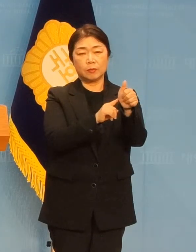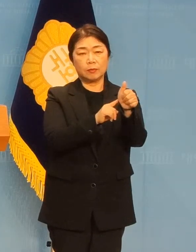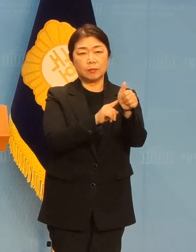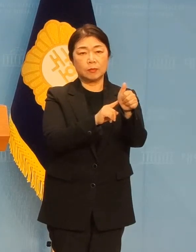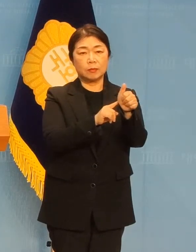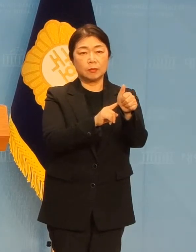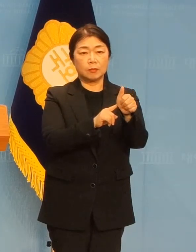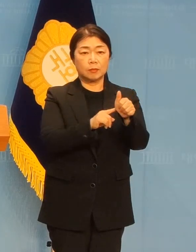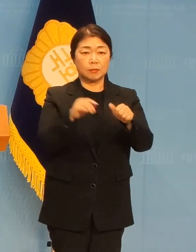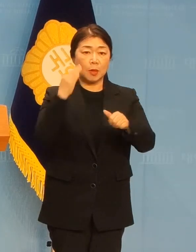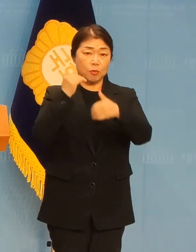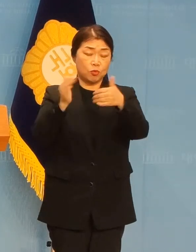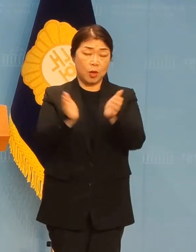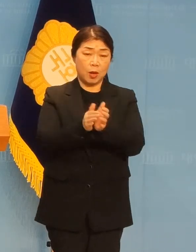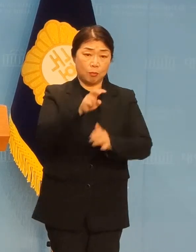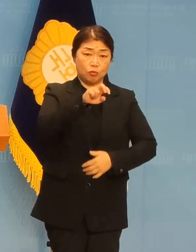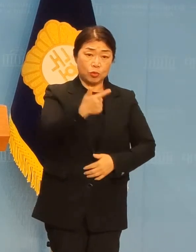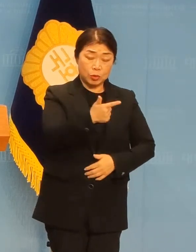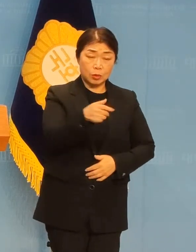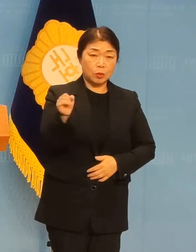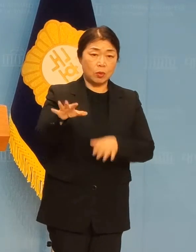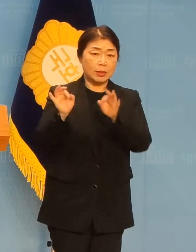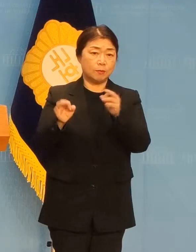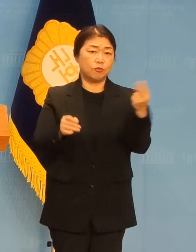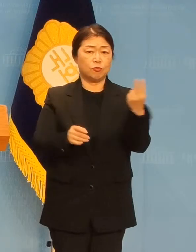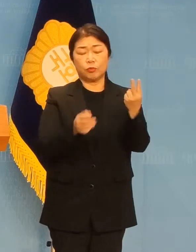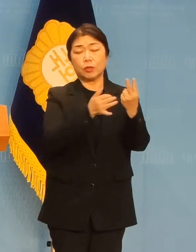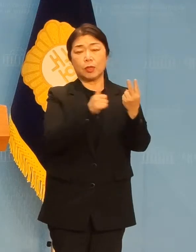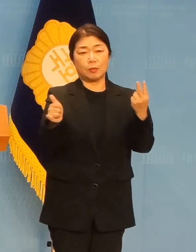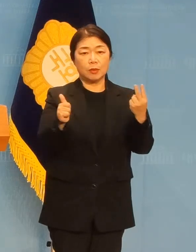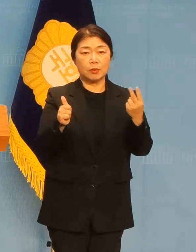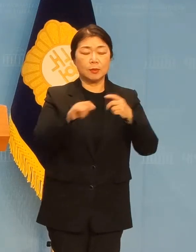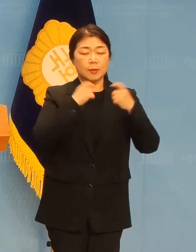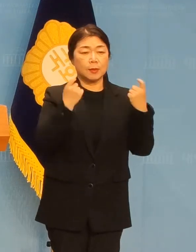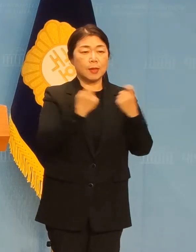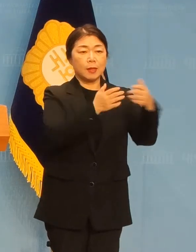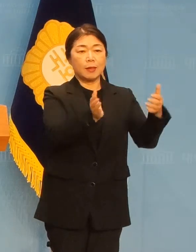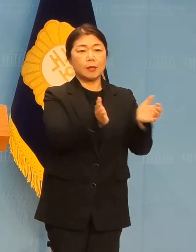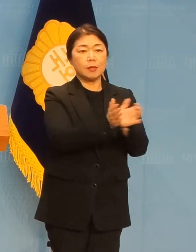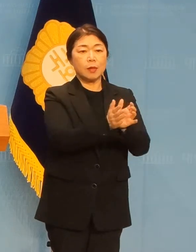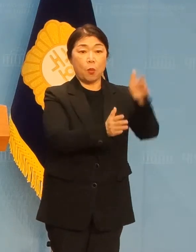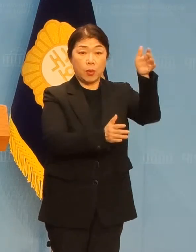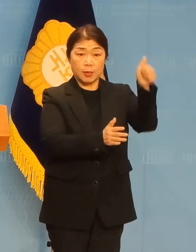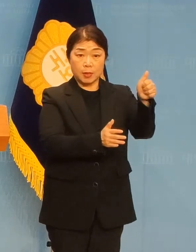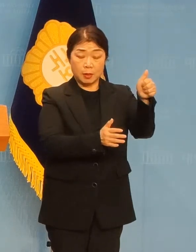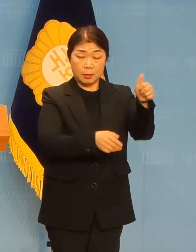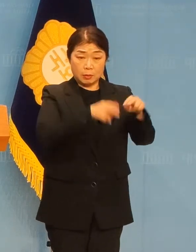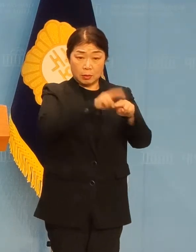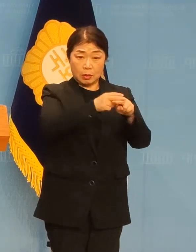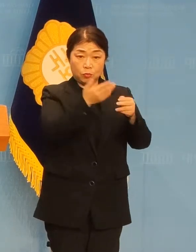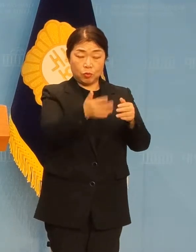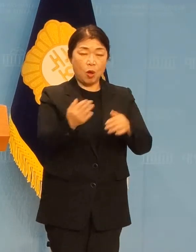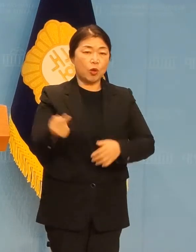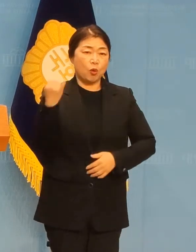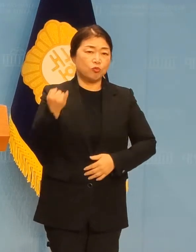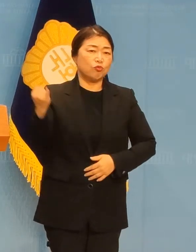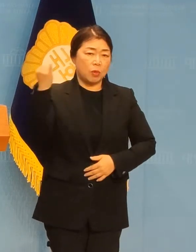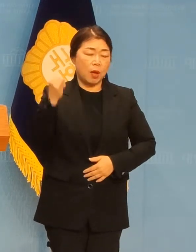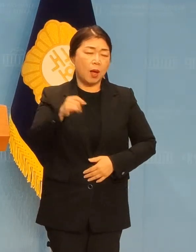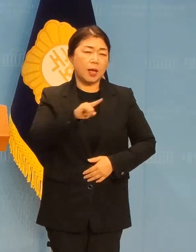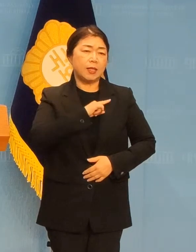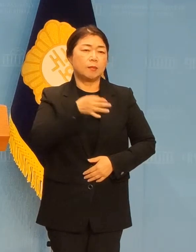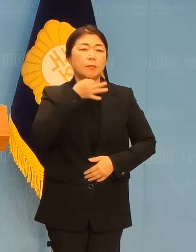민주당 문진석 의원과 대통령실 김남국 비서관이 민간단체 회장 자리를 형 누나